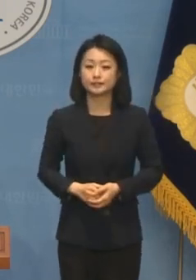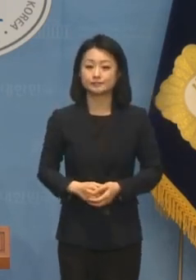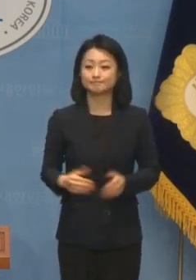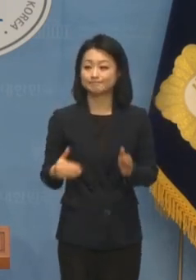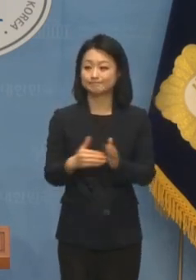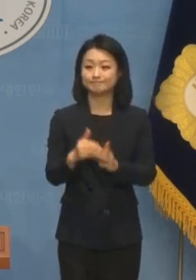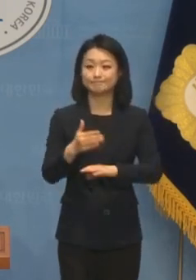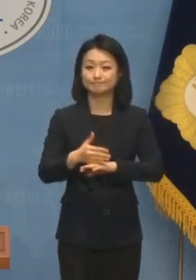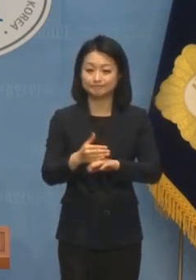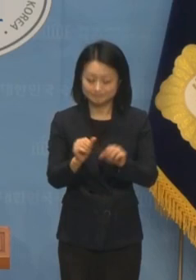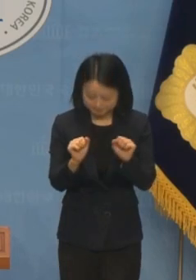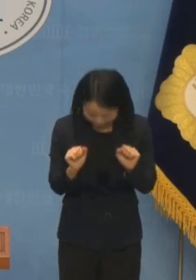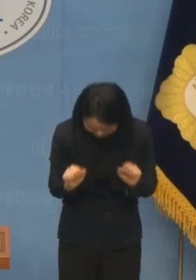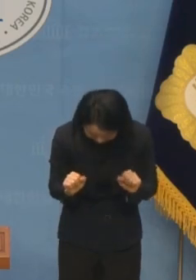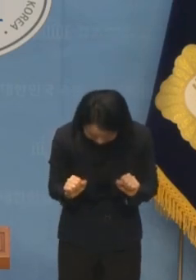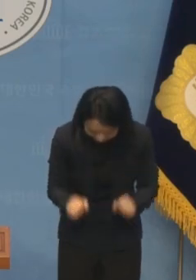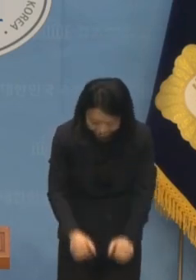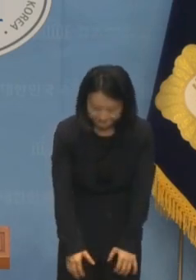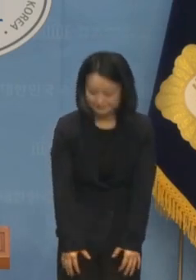이상입니다.